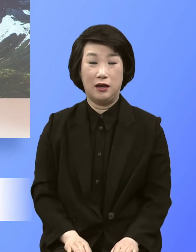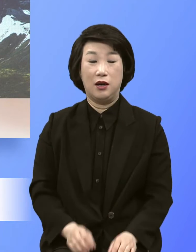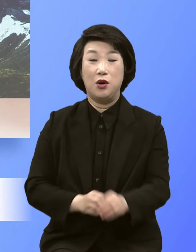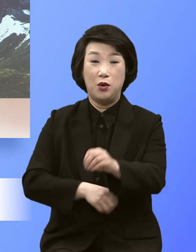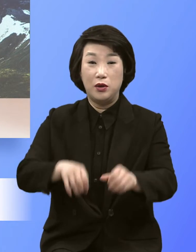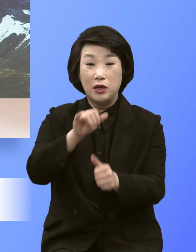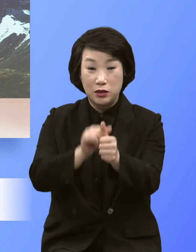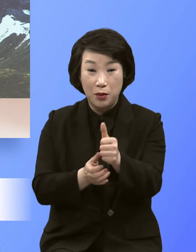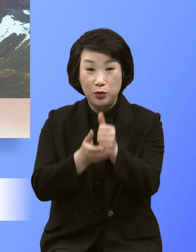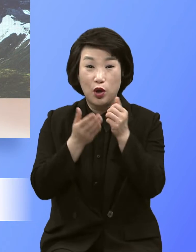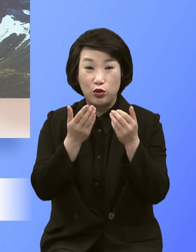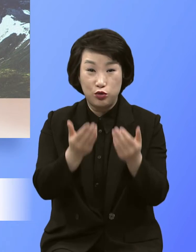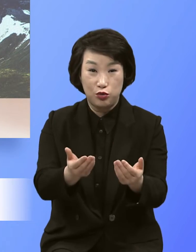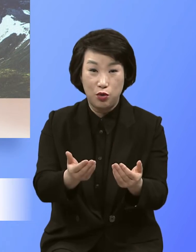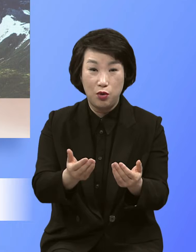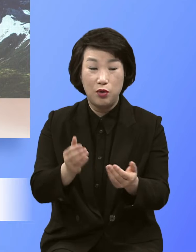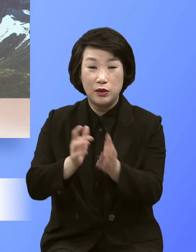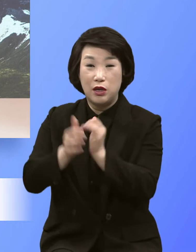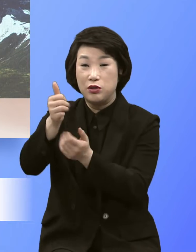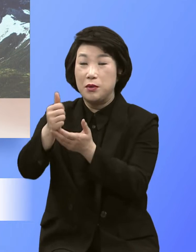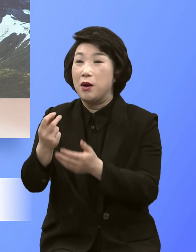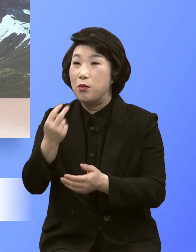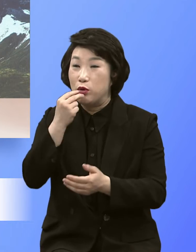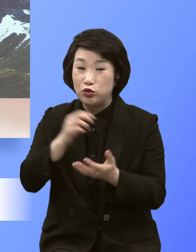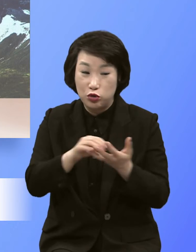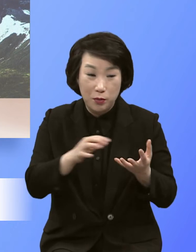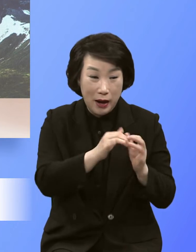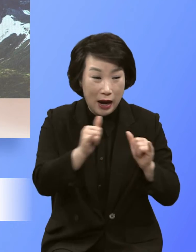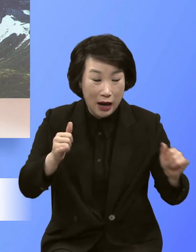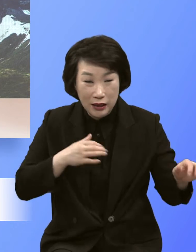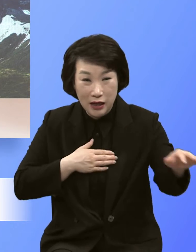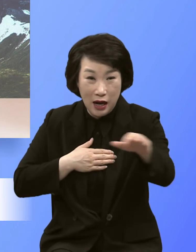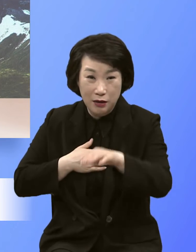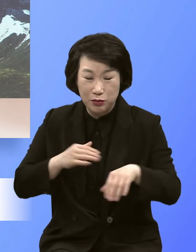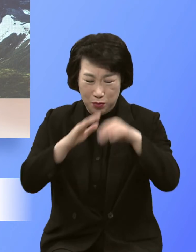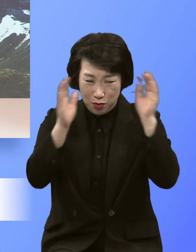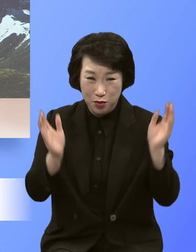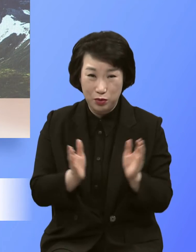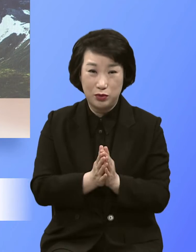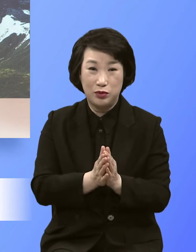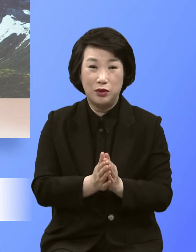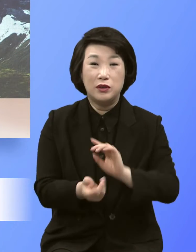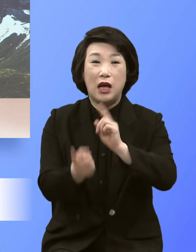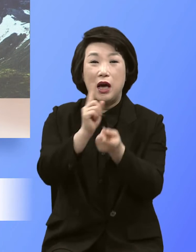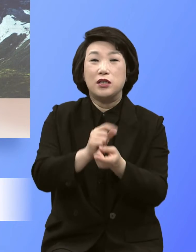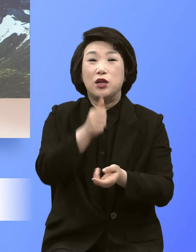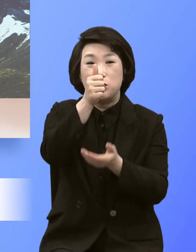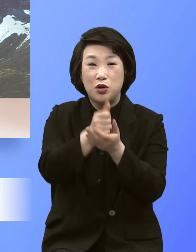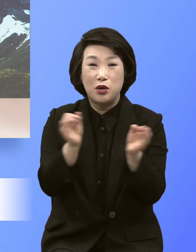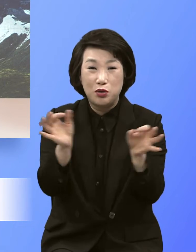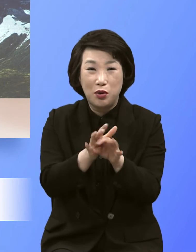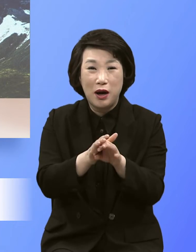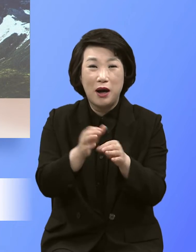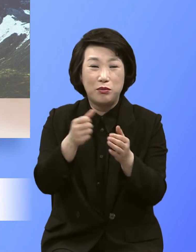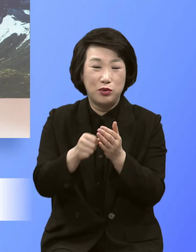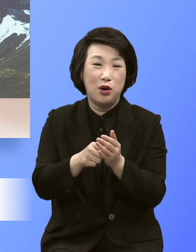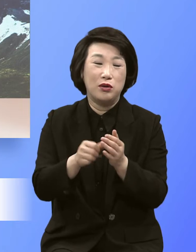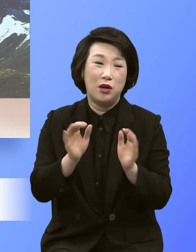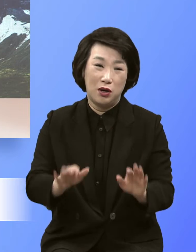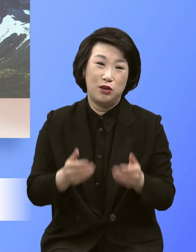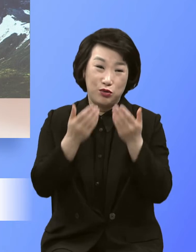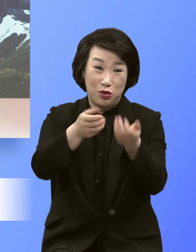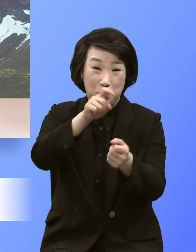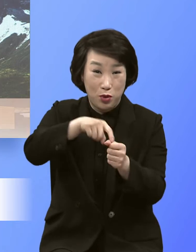아니라 도리어 섬기려 하고 자기 목숨을 많은 사람의 대속물로 주려